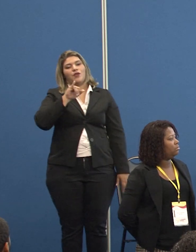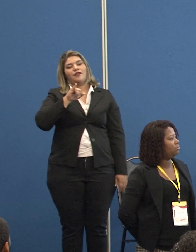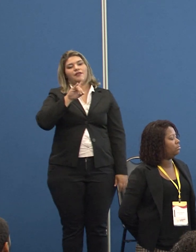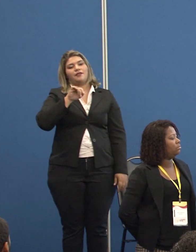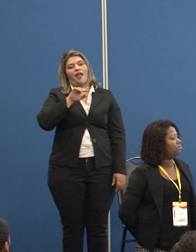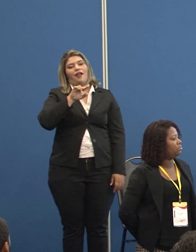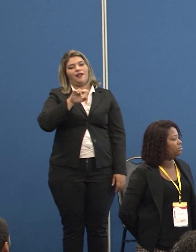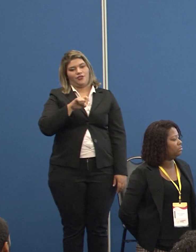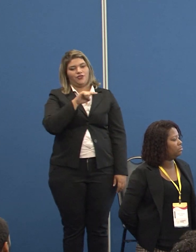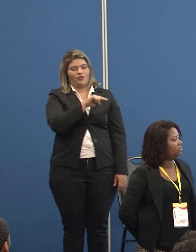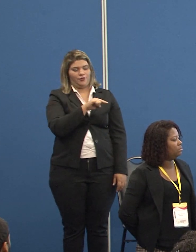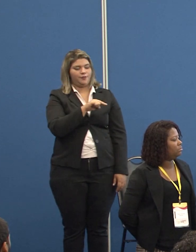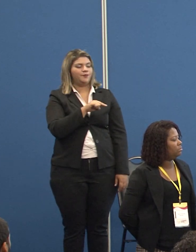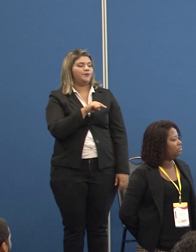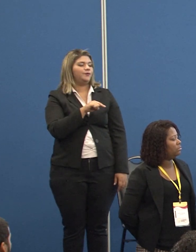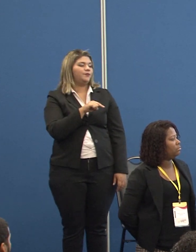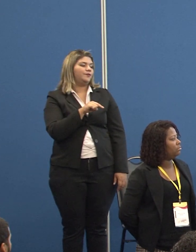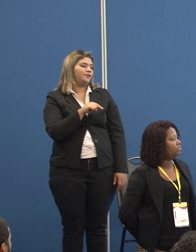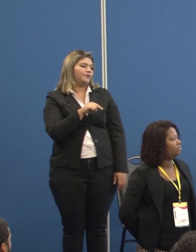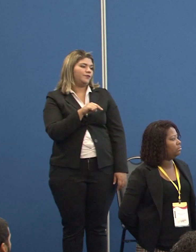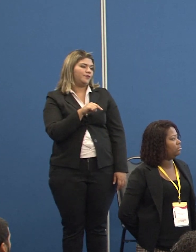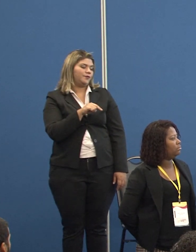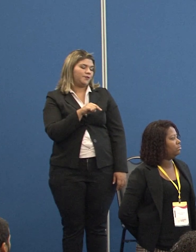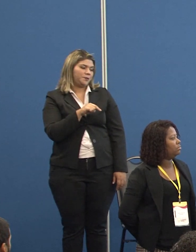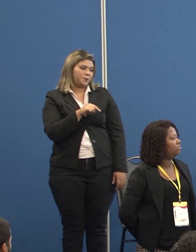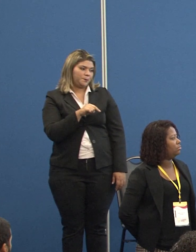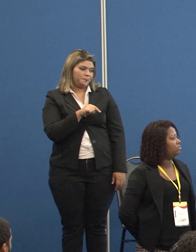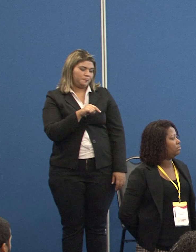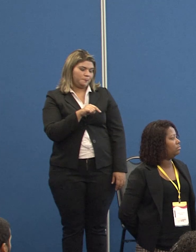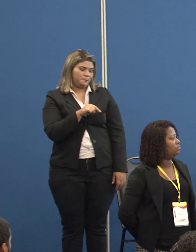esses assuntos. Então, nós trabalhamos com